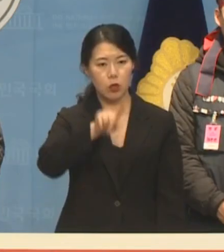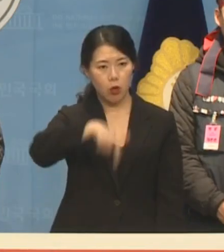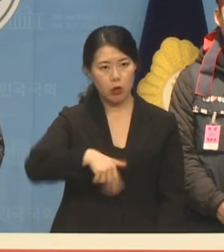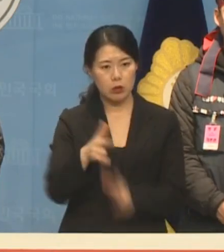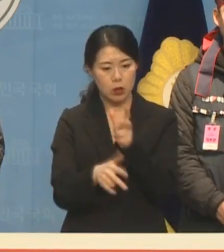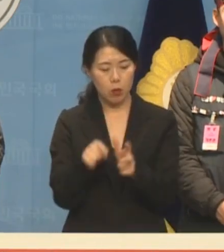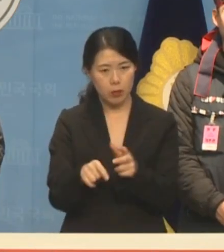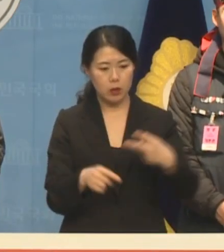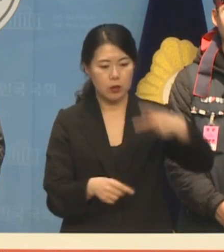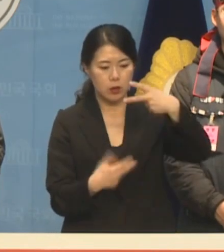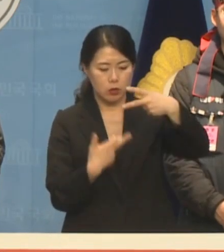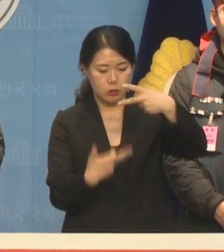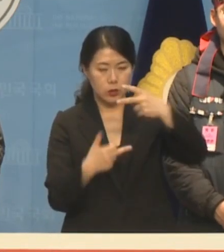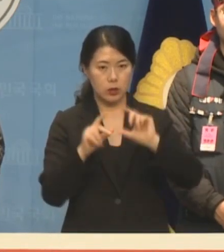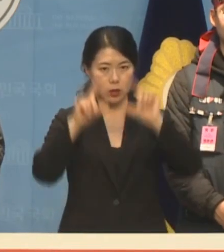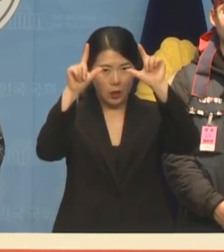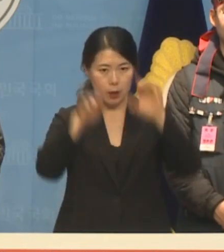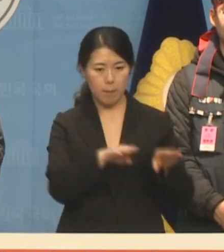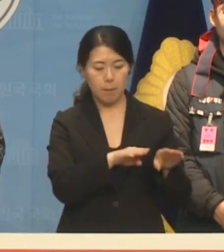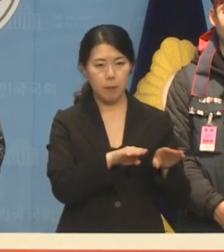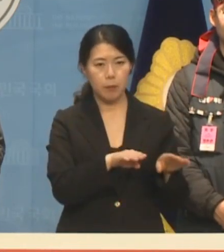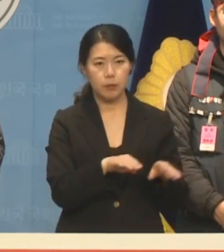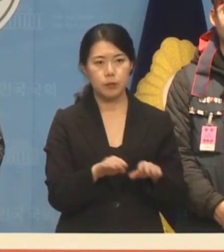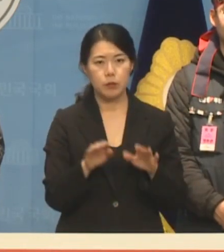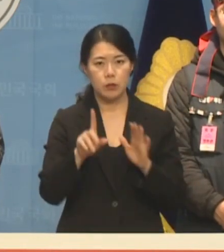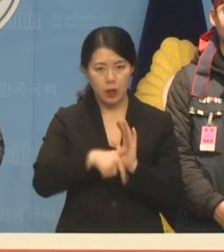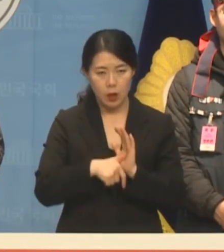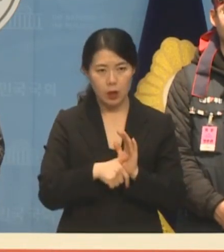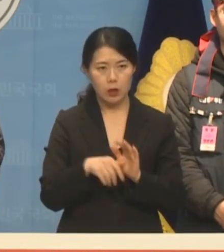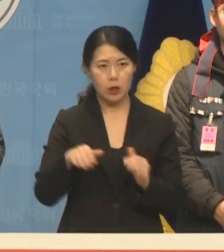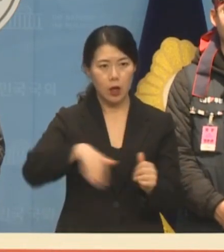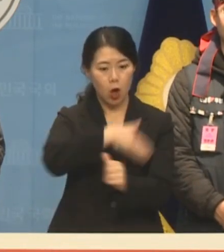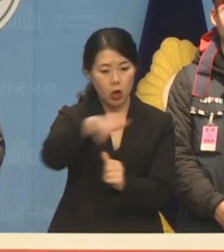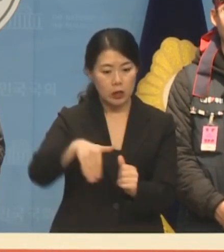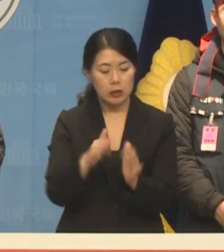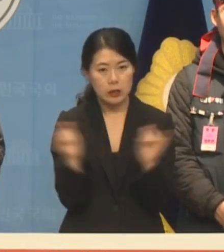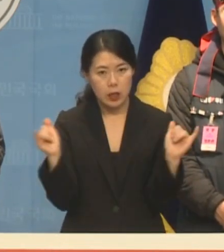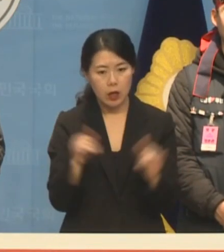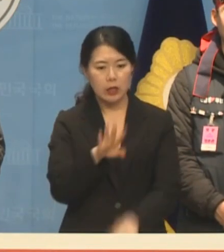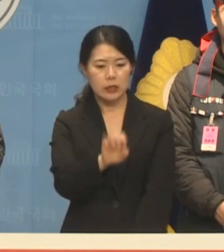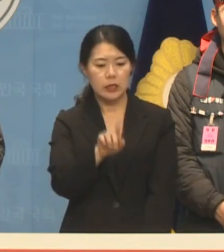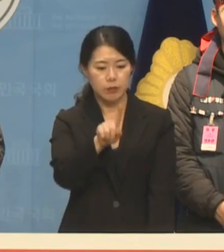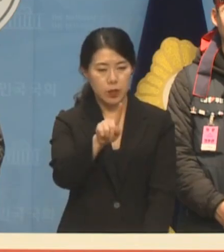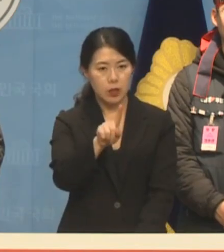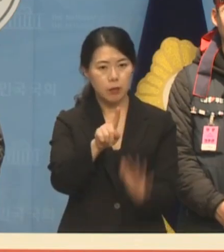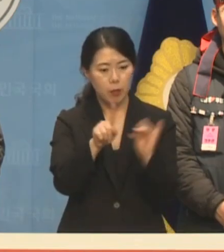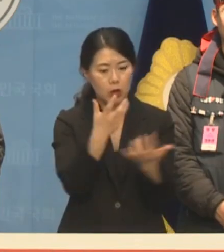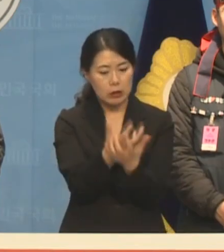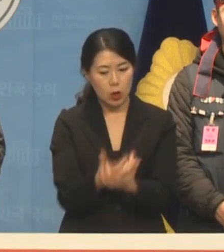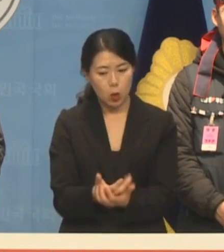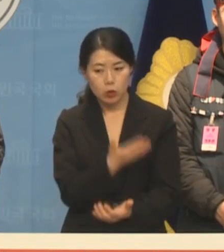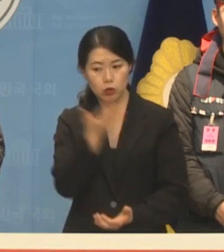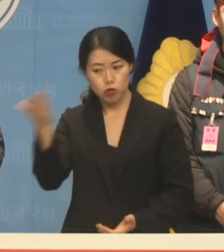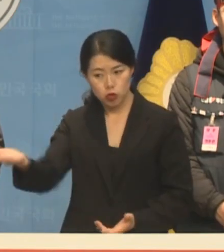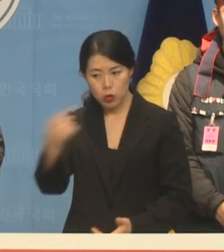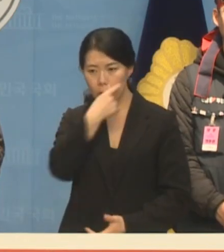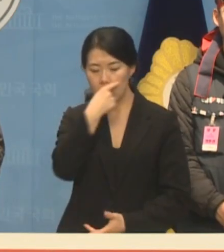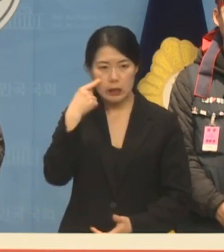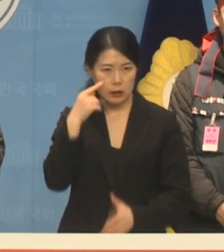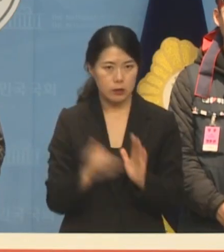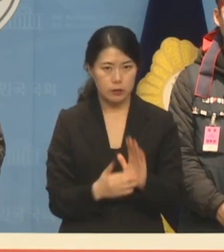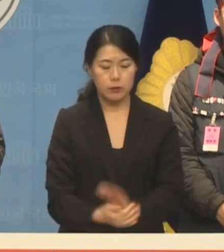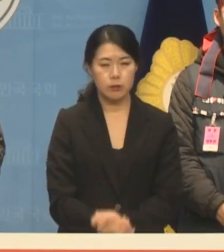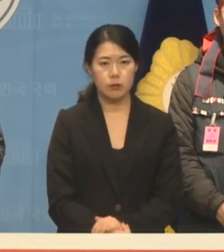2월 17일 파업 전일인 현장 인원이 41명이라는 자료를 제출하였다는 것을 확인시켜